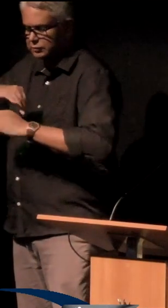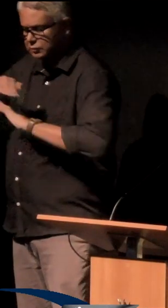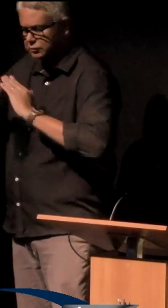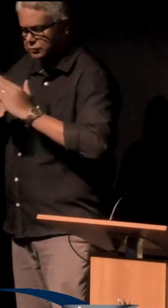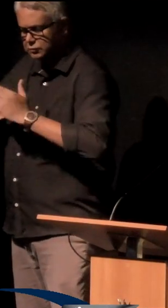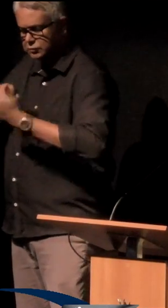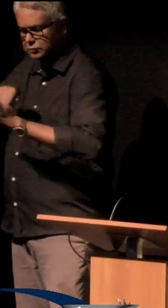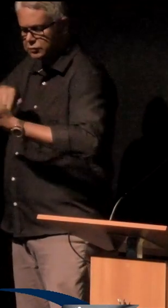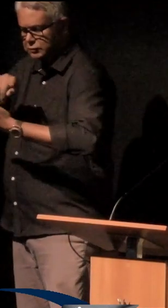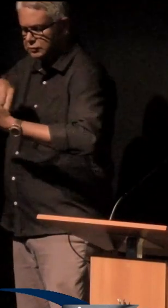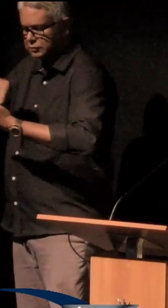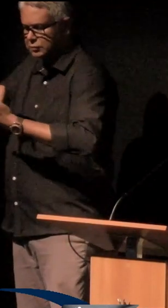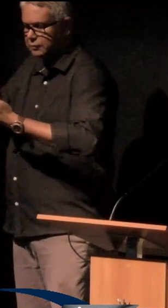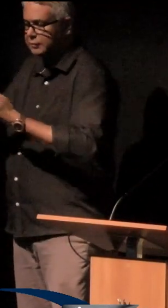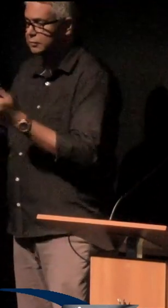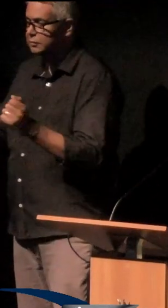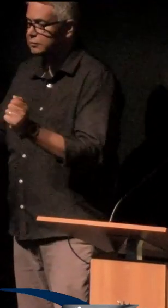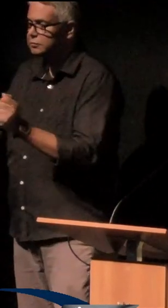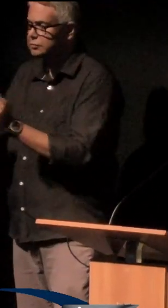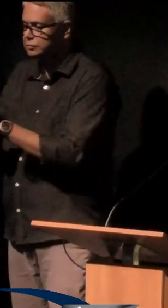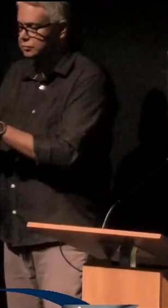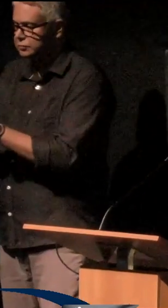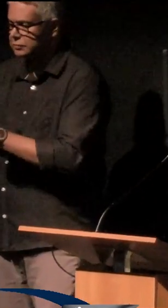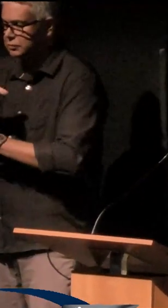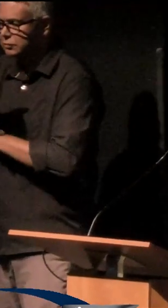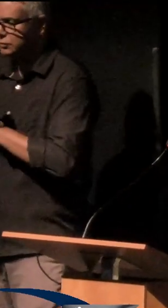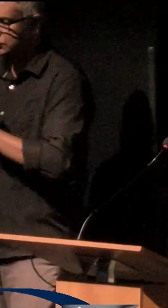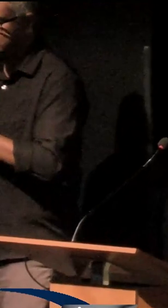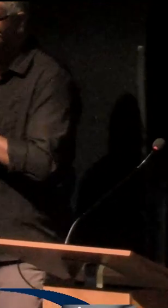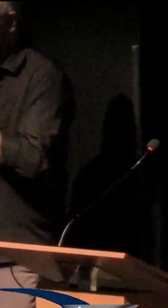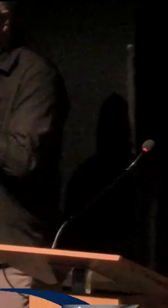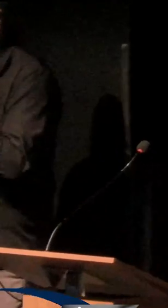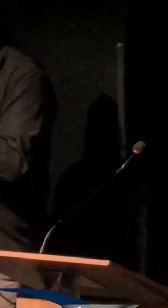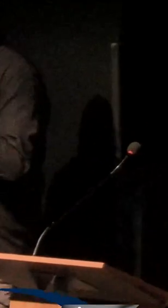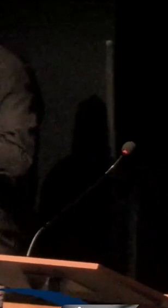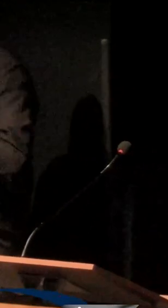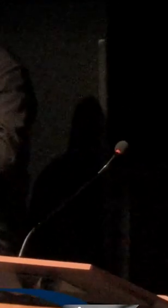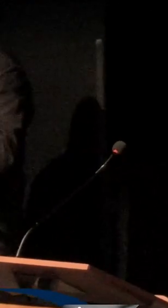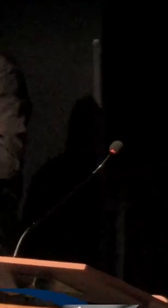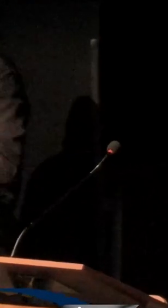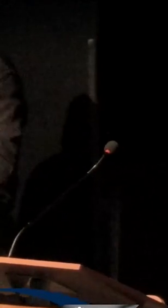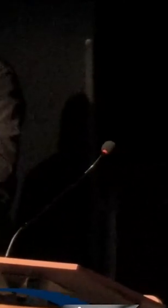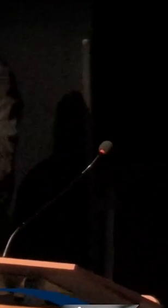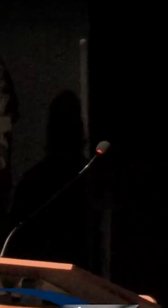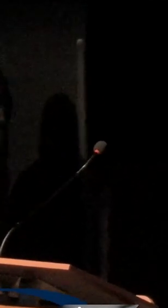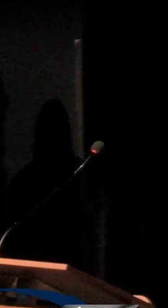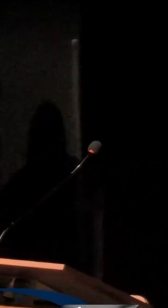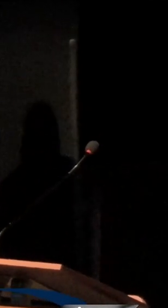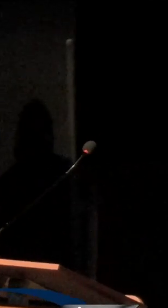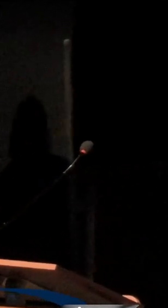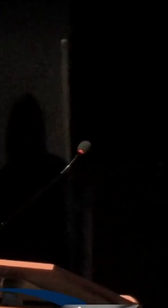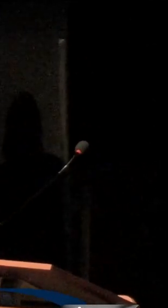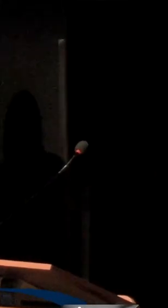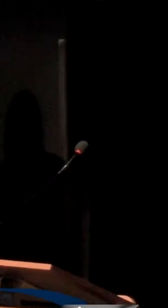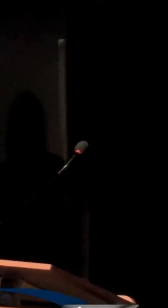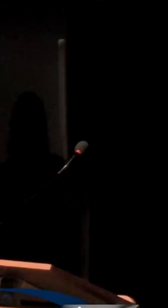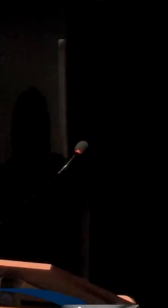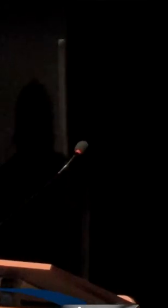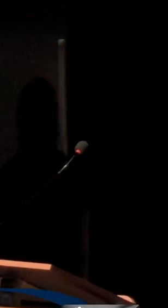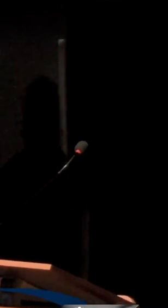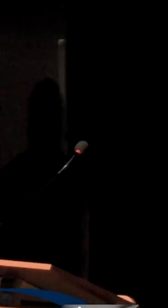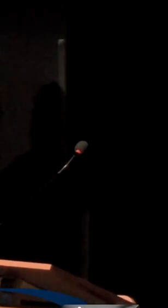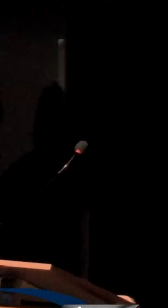esse casamento né e vendo a junção do perfeito eu brinco que é o arroz com feijão aí nessa Matriz porque a gente tem esse casamento